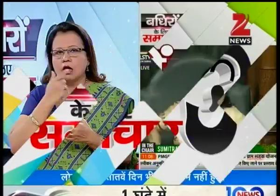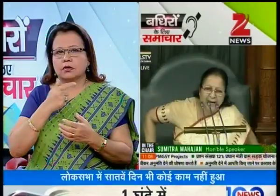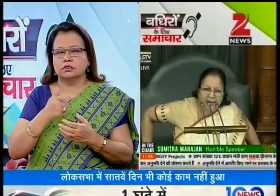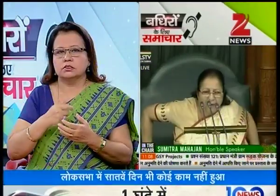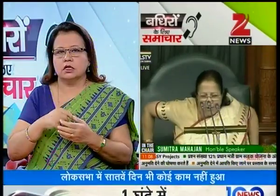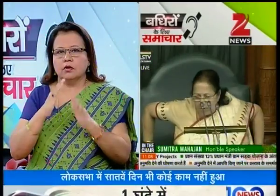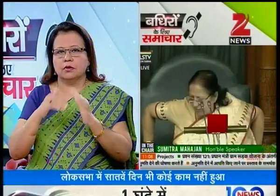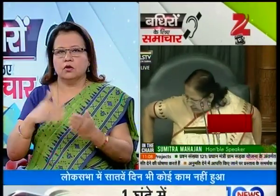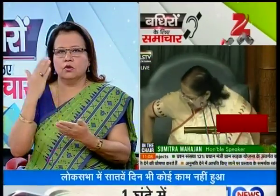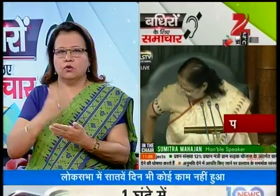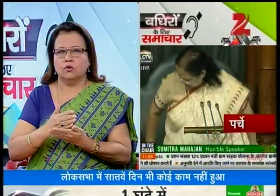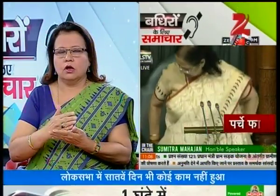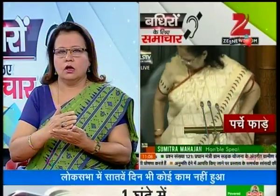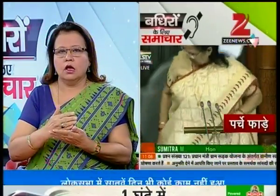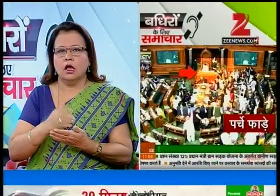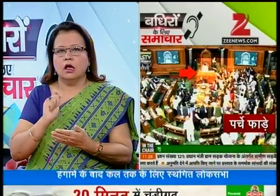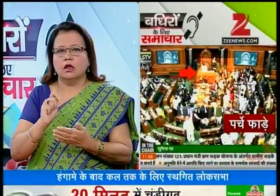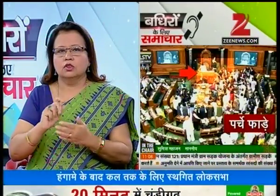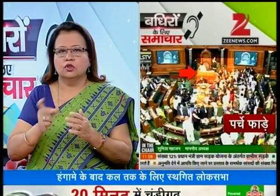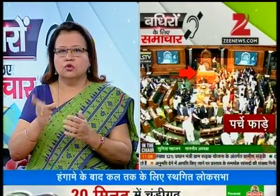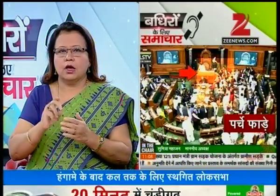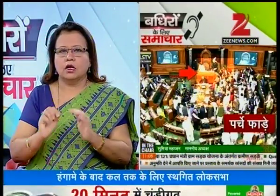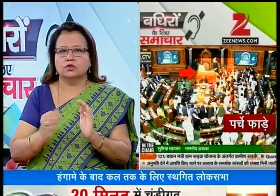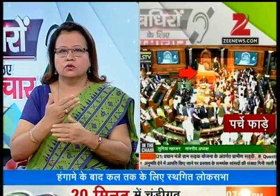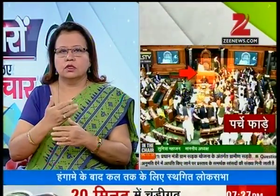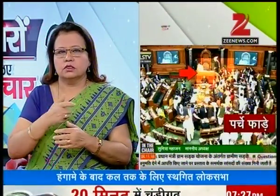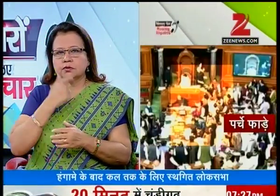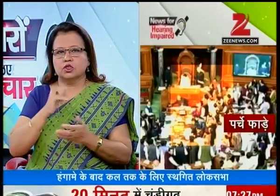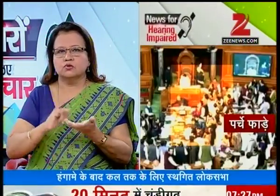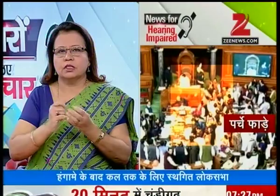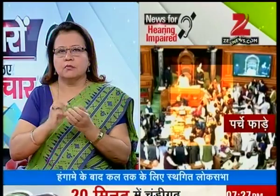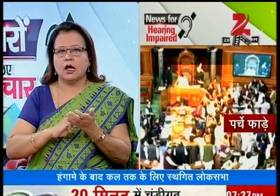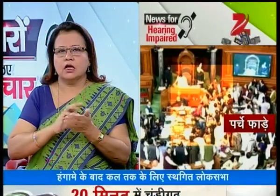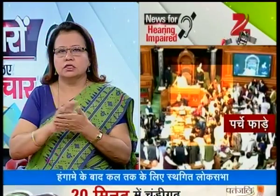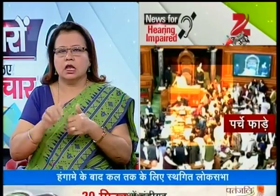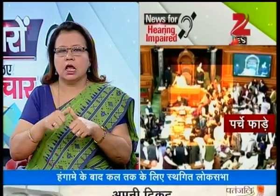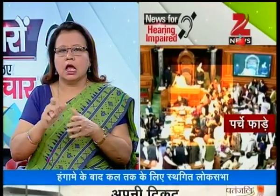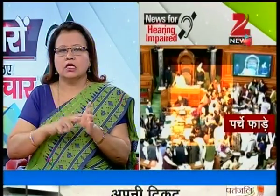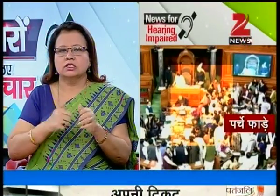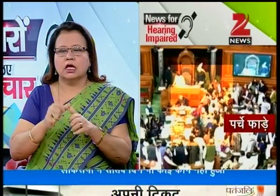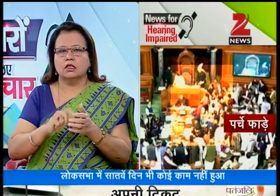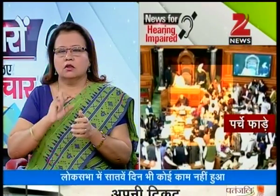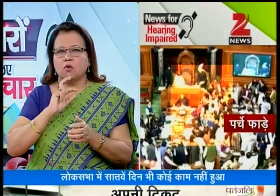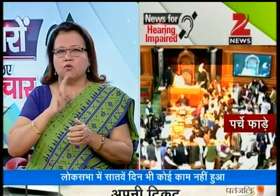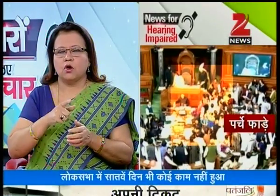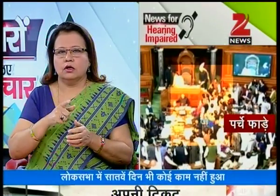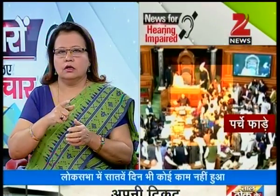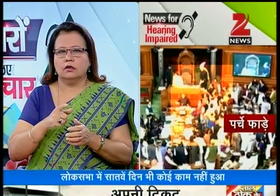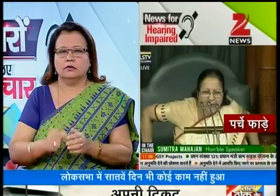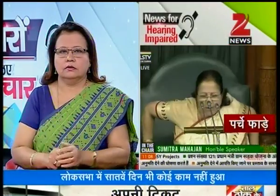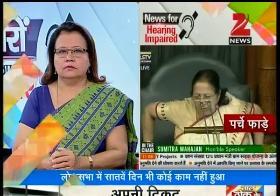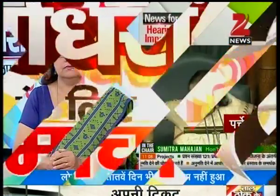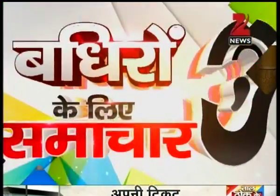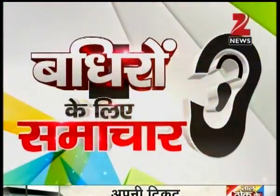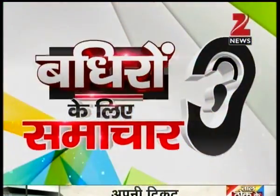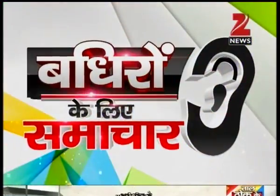की वजह से सदन को स्थगित कर दिया जब कार्यवाही दोबारा शुरू हुई तो स्पीकर सुमित्रा महाजन ने अक्षय यादव को चेतावनी